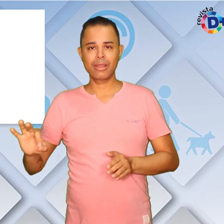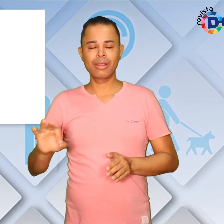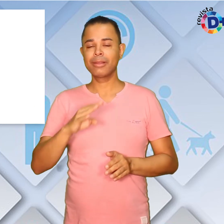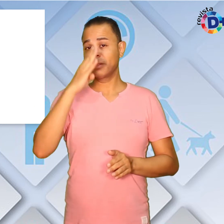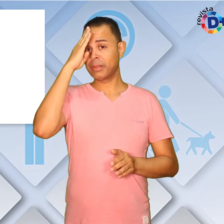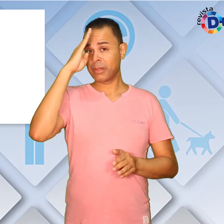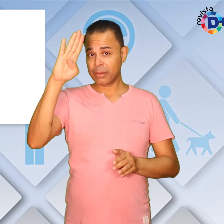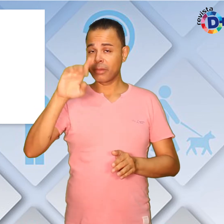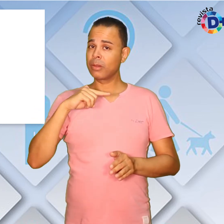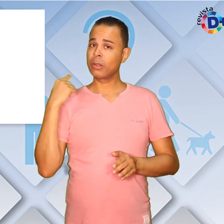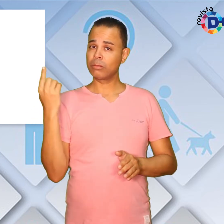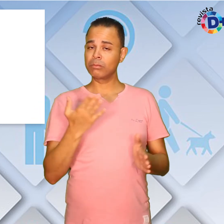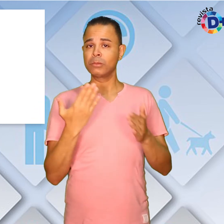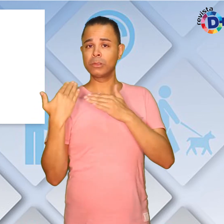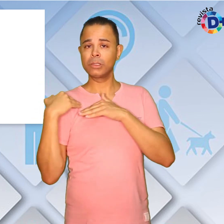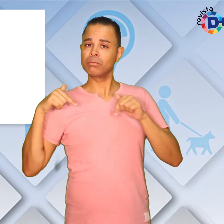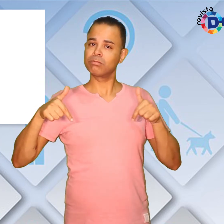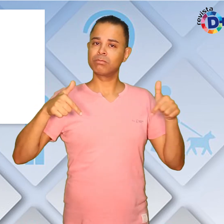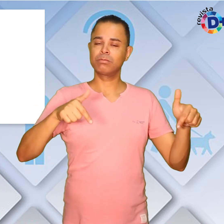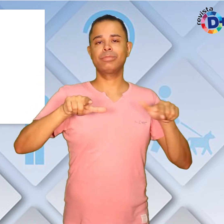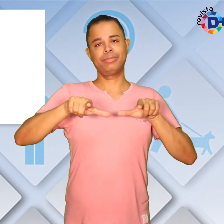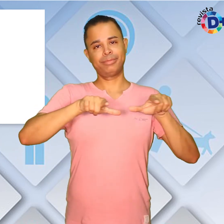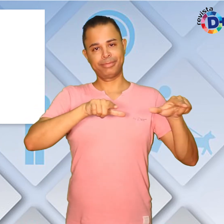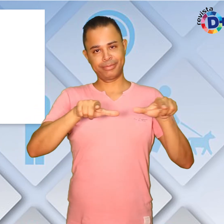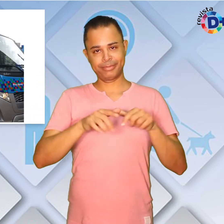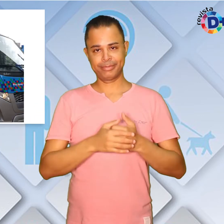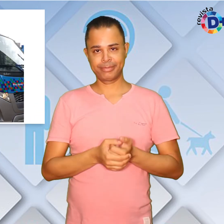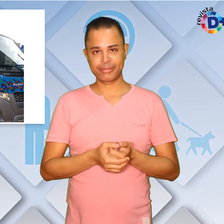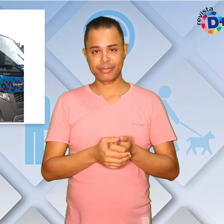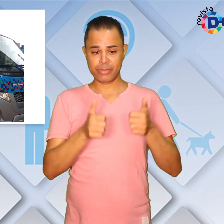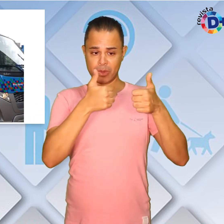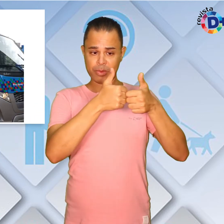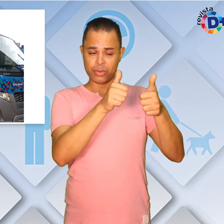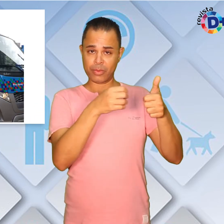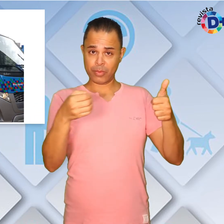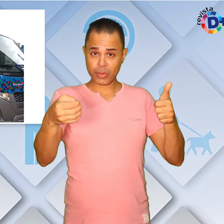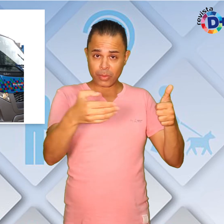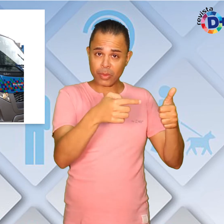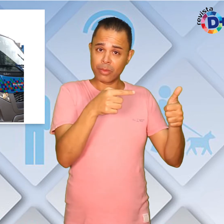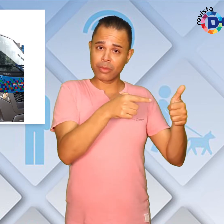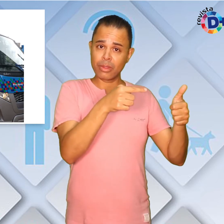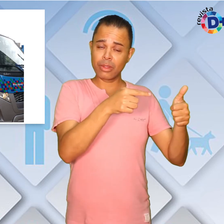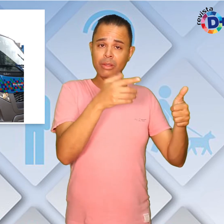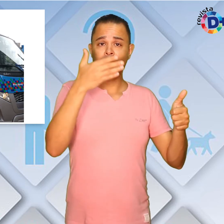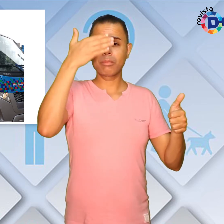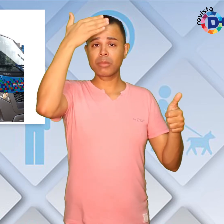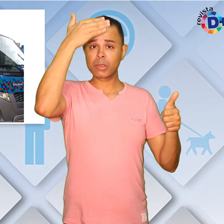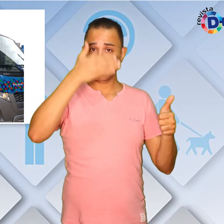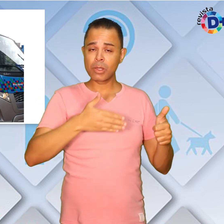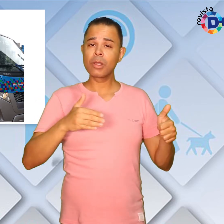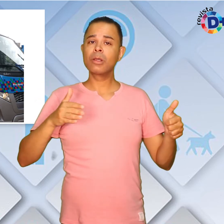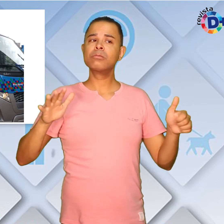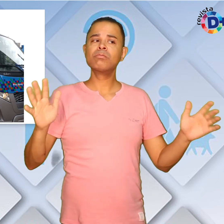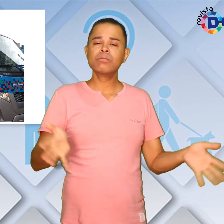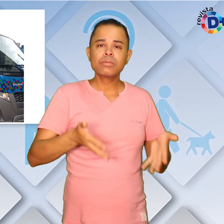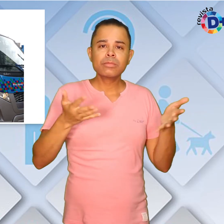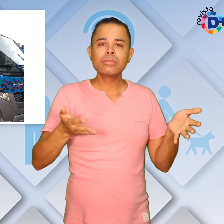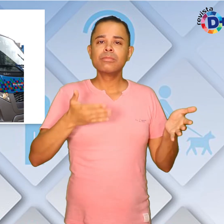desta administração ea nova linha além de simbolizar um incentivo a mais para